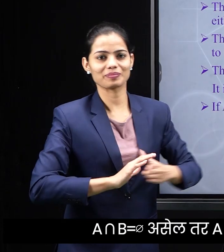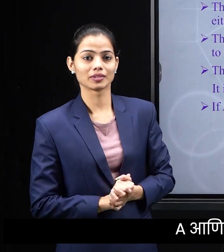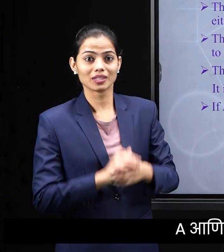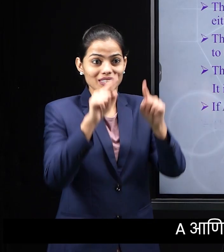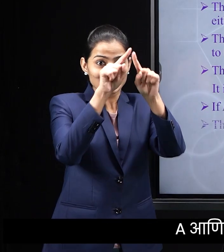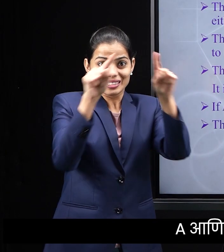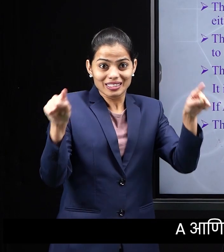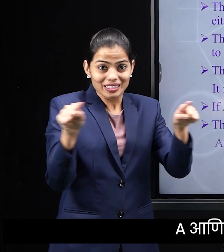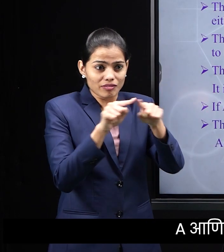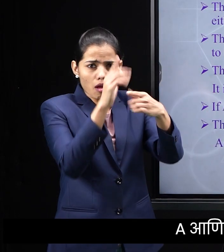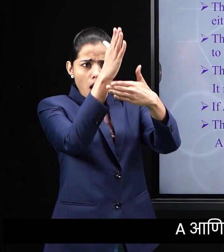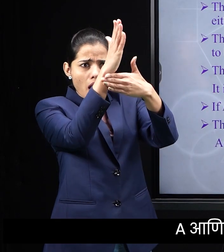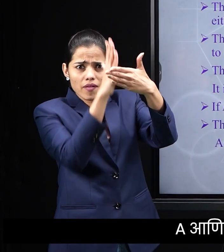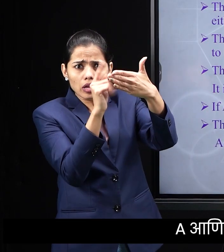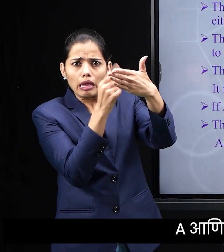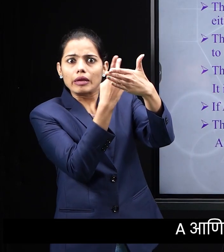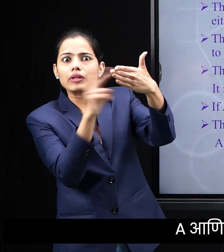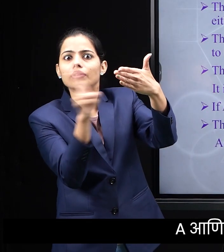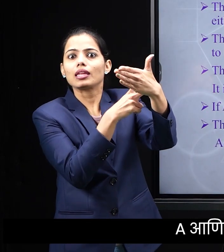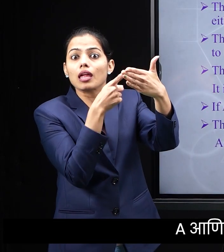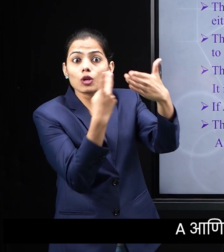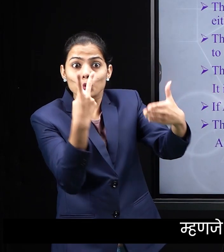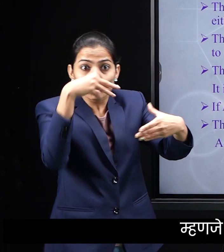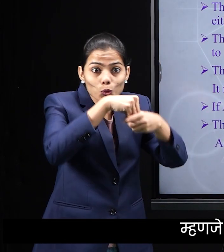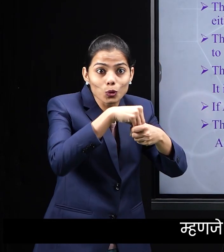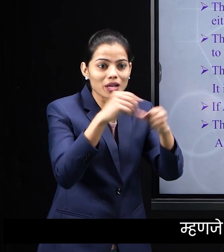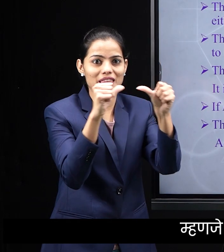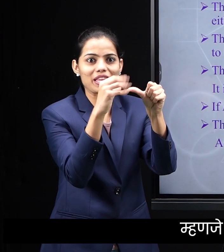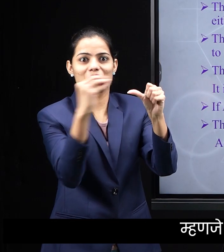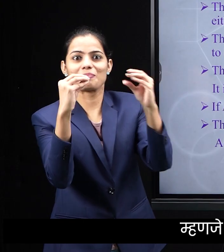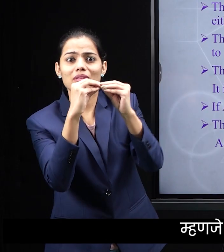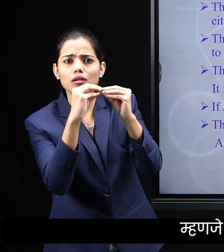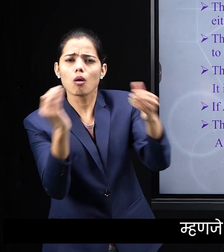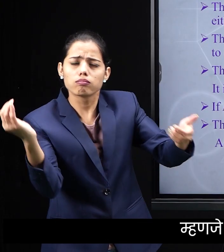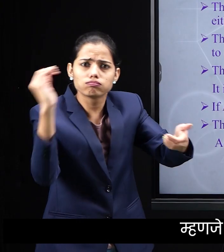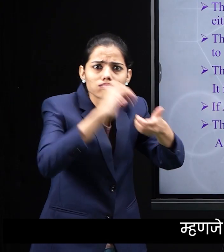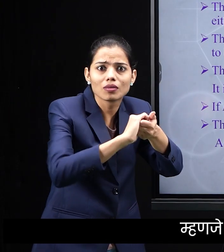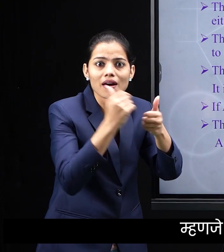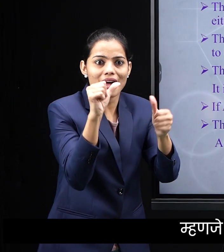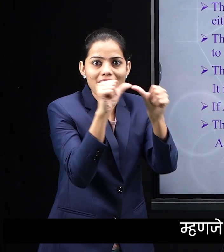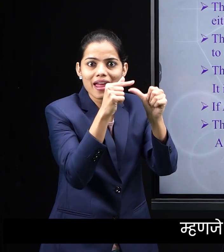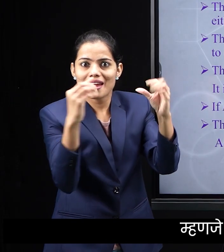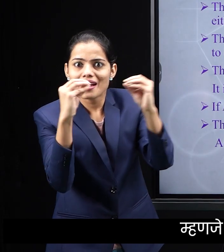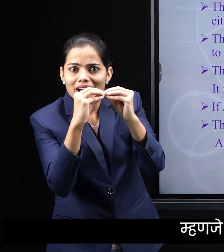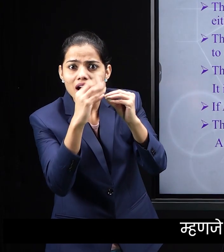A आणि B या दोन संचाचा सममित फरक म्हणजे A minus B आणि B minus A याचे मिलन होय.